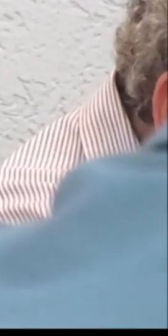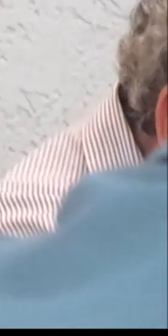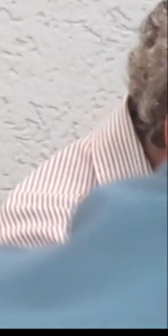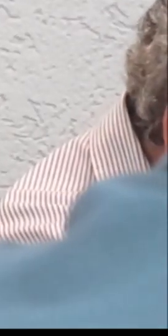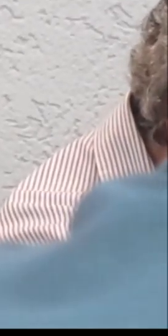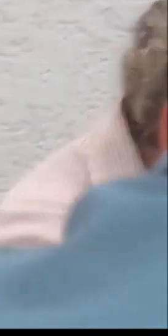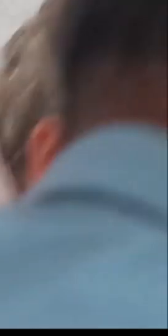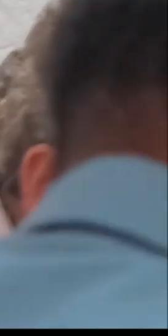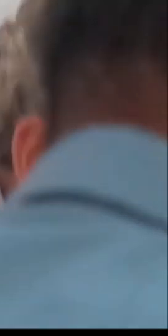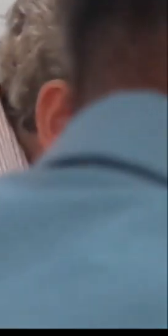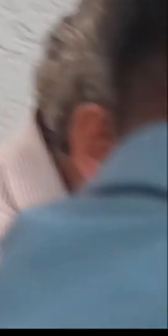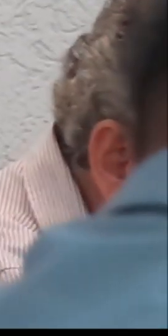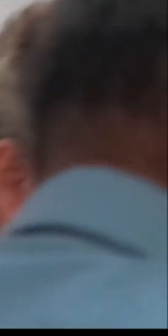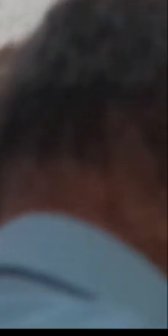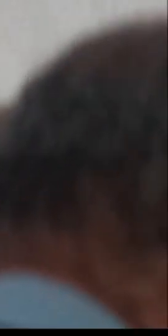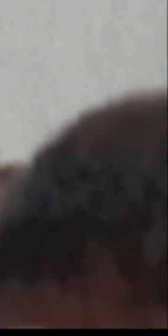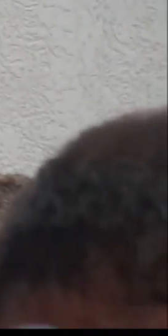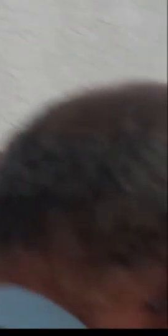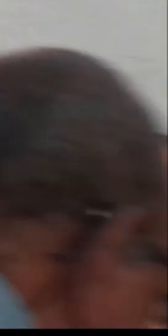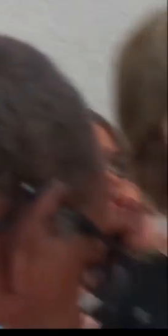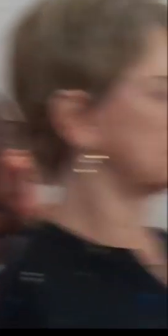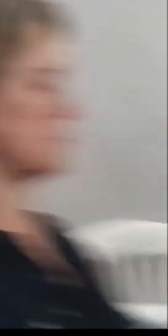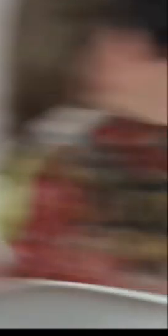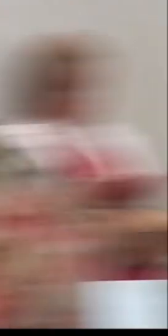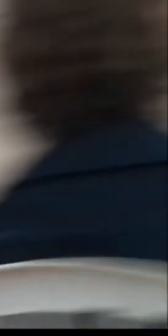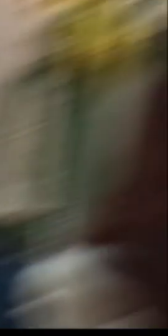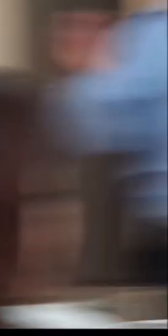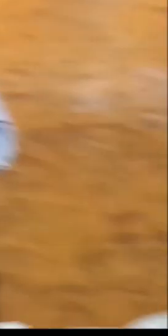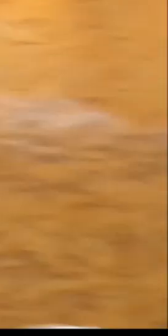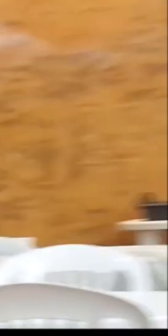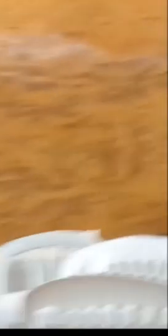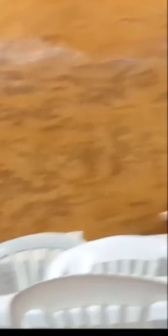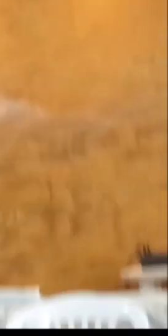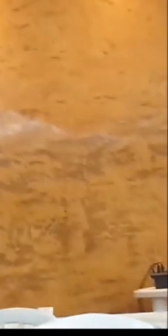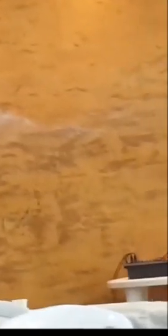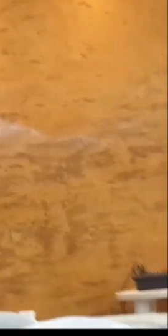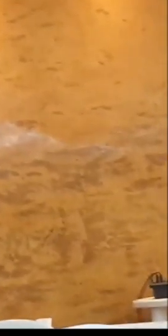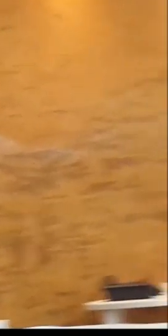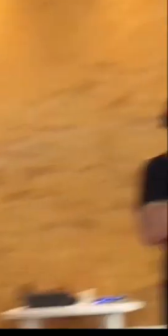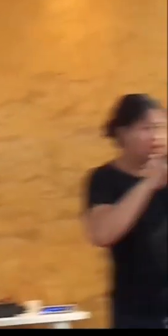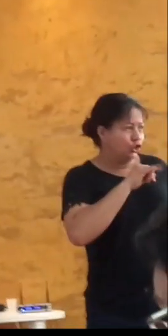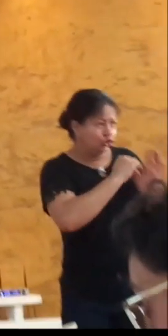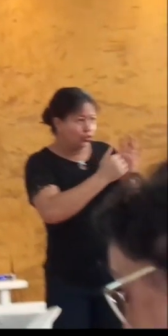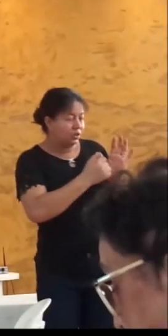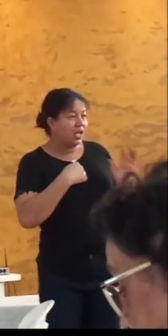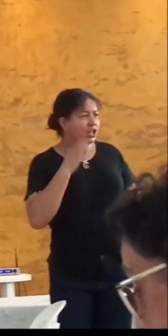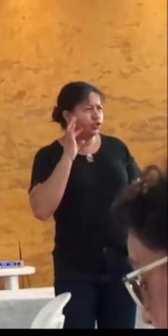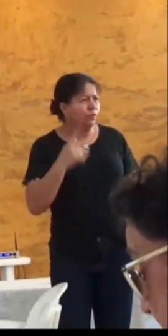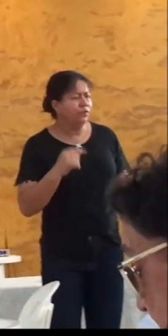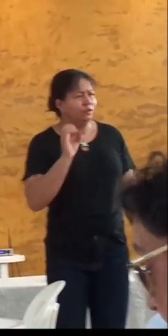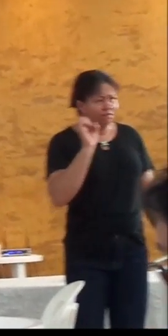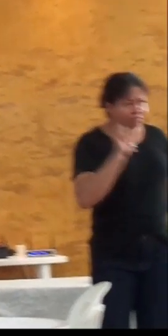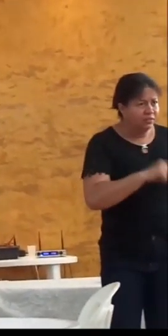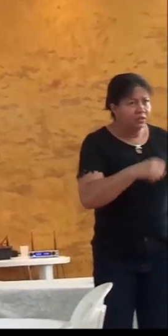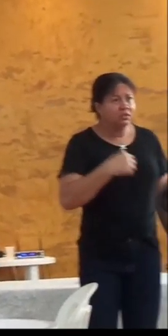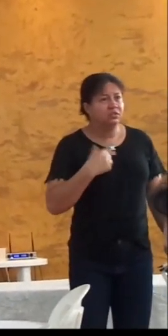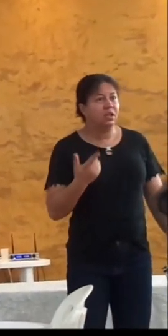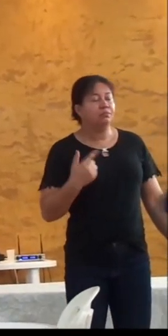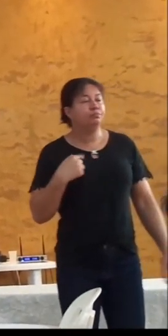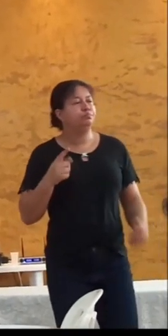o Espírito Santo. Se José tivesse tomado uma decisão com base